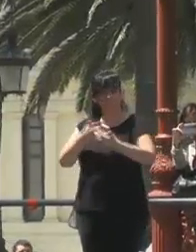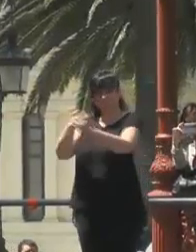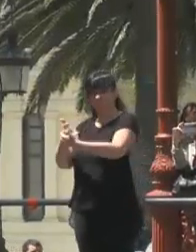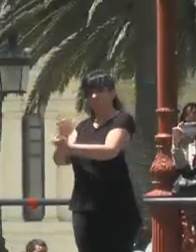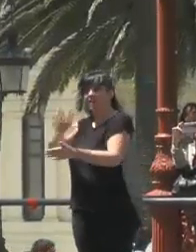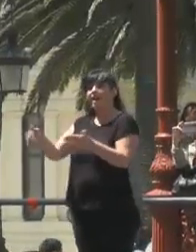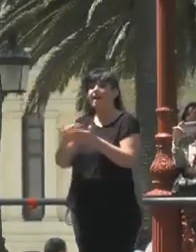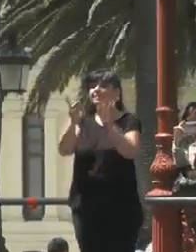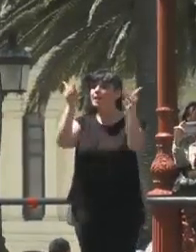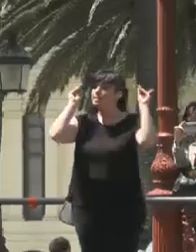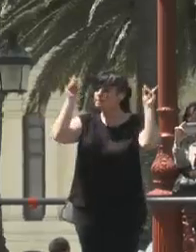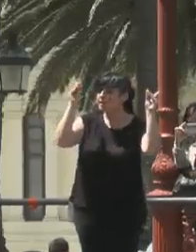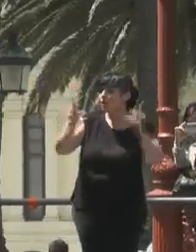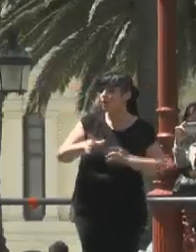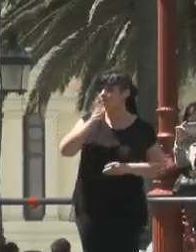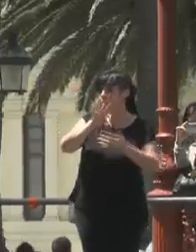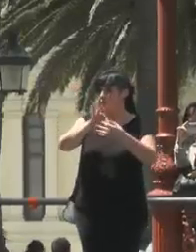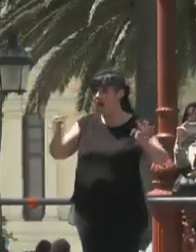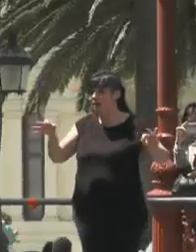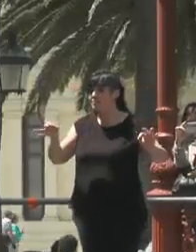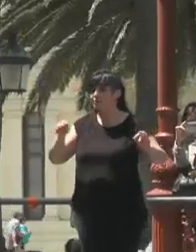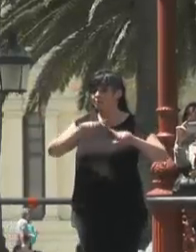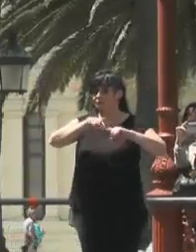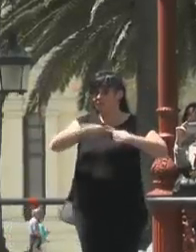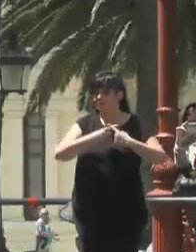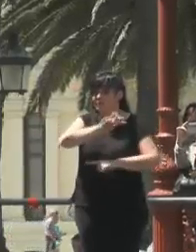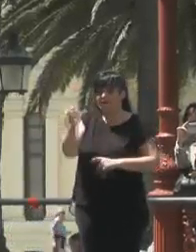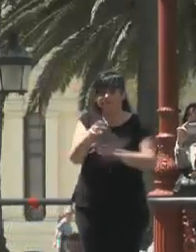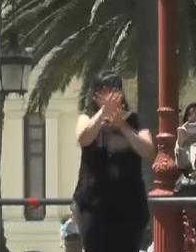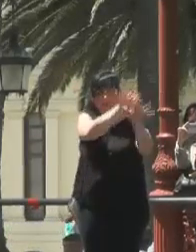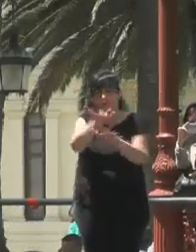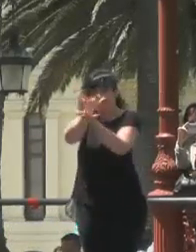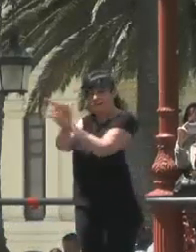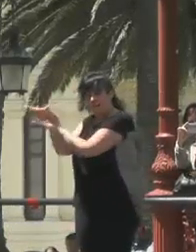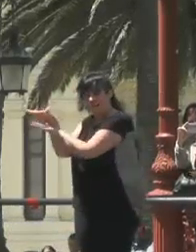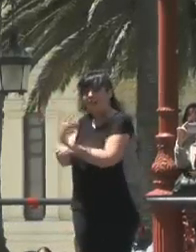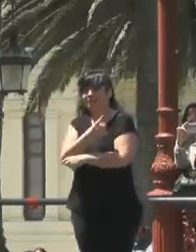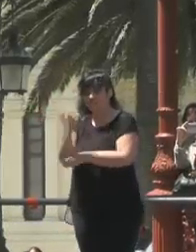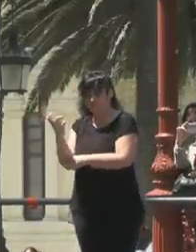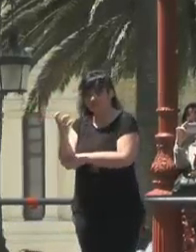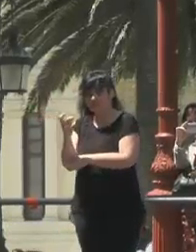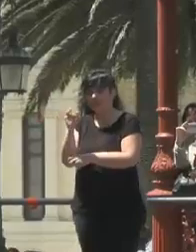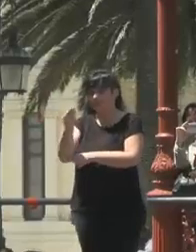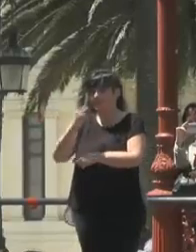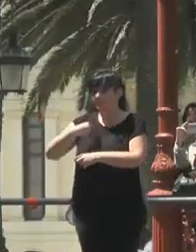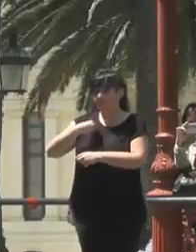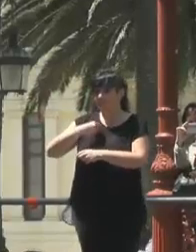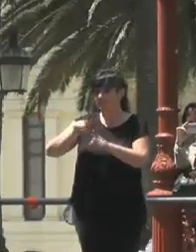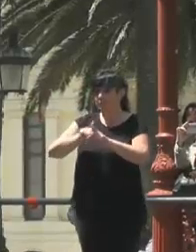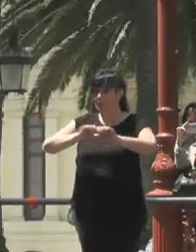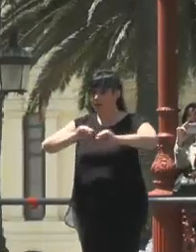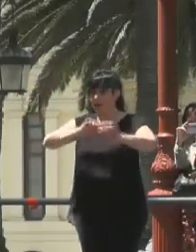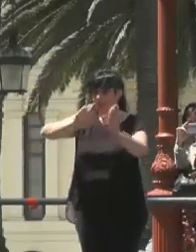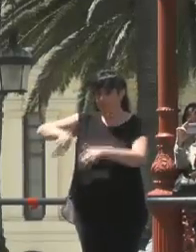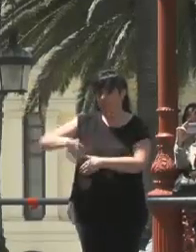propia pedagogía, el de convencer a nuestros amigos, familiares, a todo el mundo. Nos queda este sprint final con el que hablaba al principio. Este